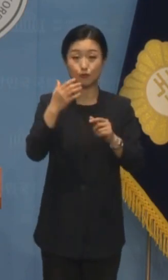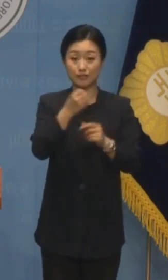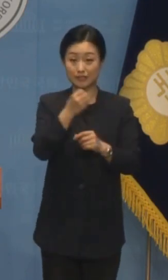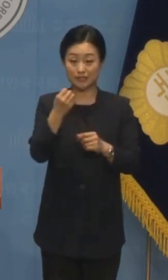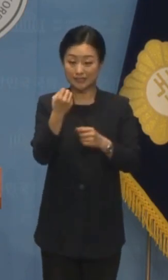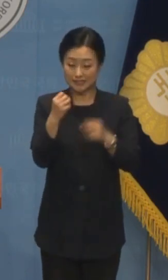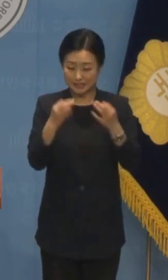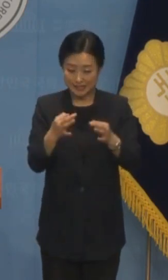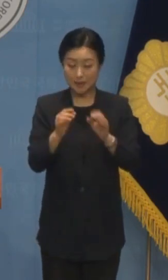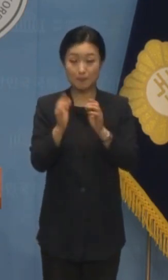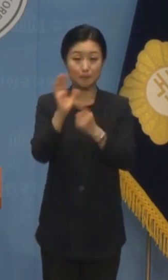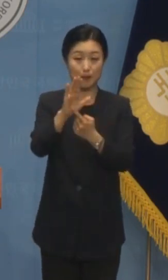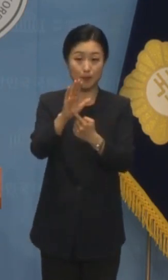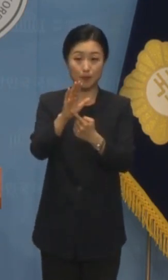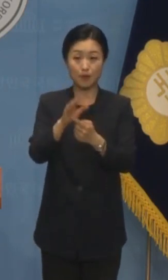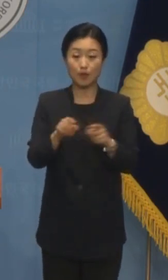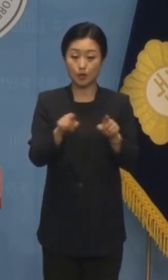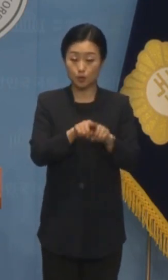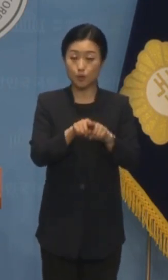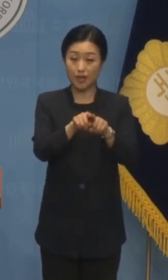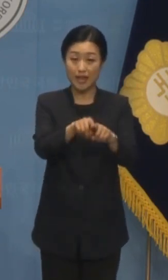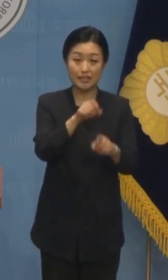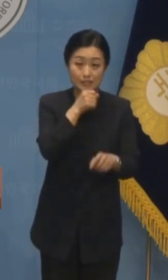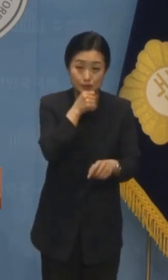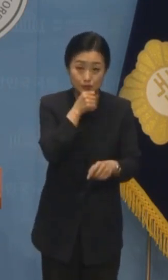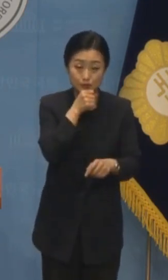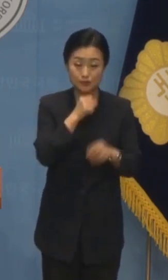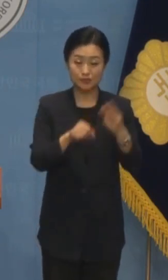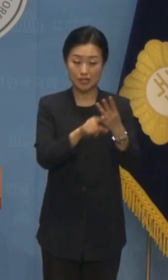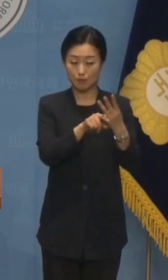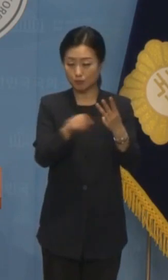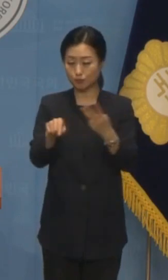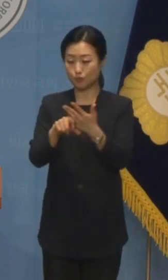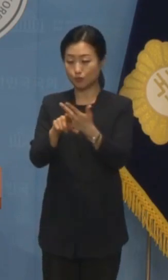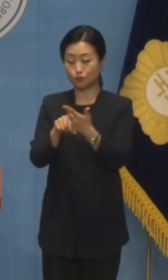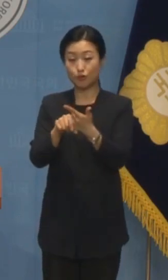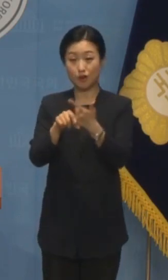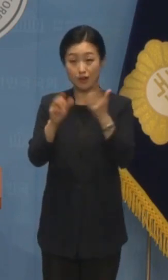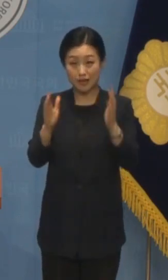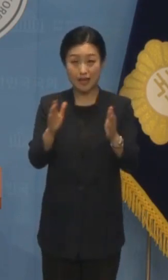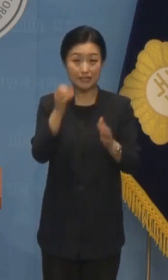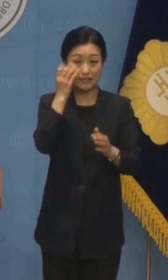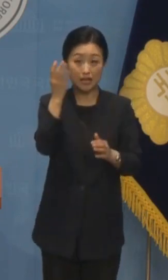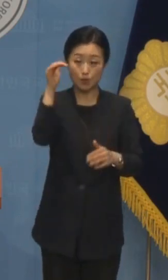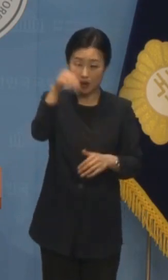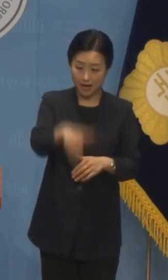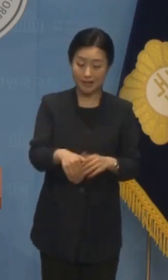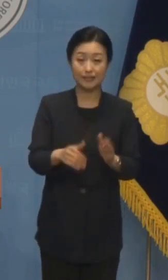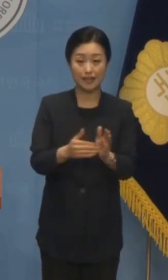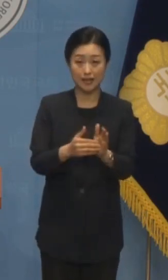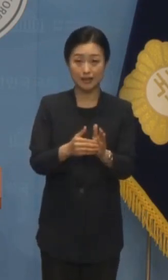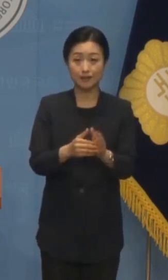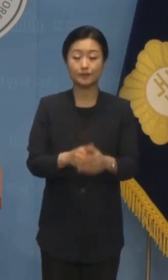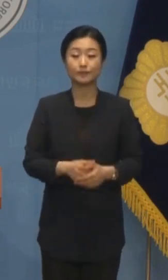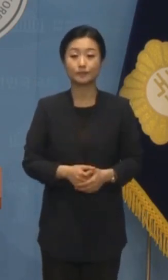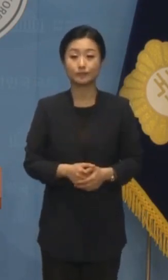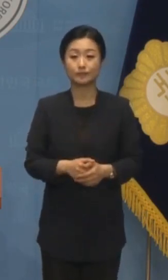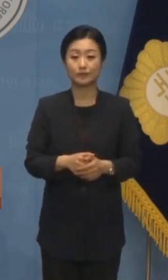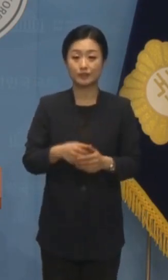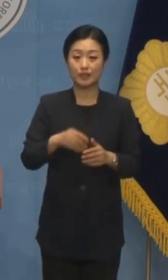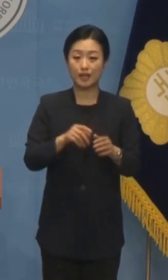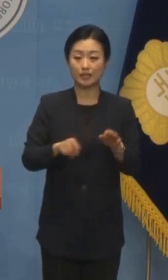한국은행이 발표를 했습니다. 동행지수 순환변동치가 3월부터 6월까지 4개월 연속 하락했다고 말입니다.